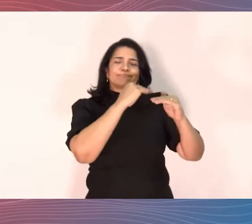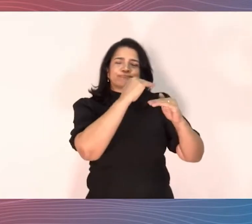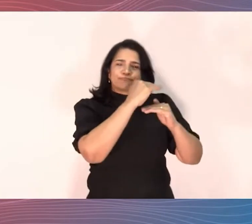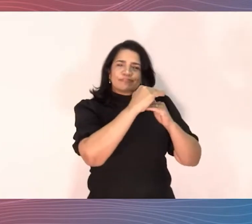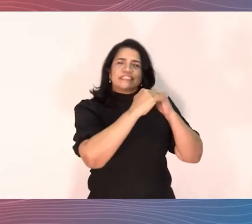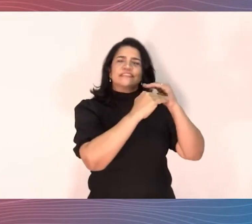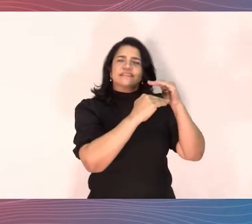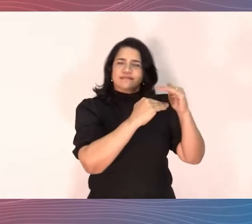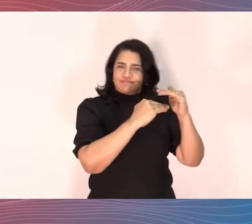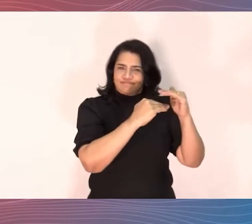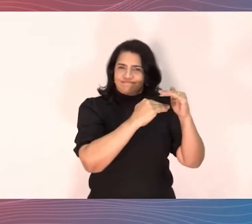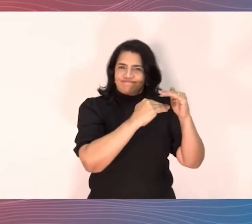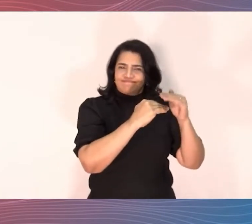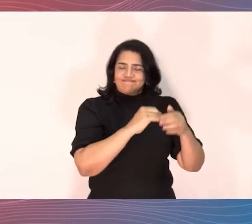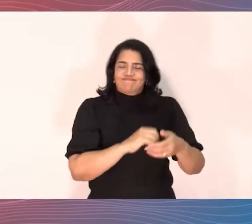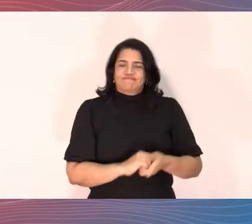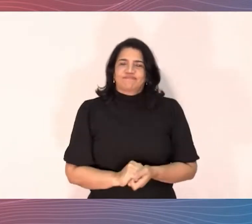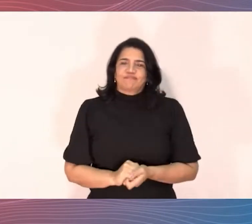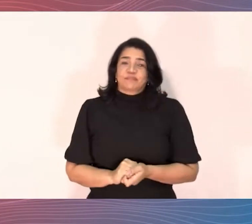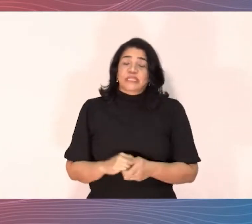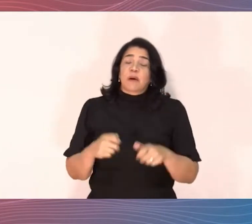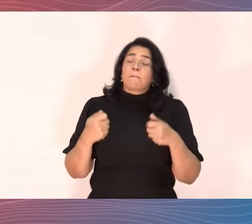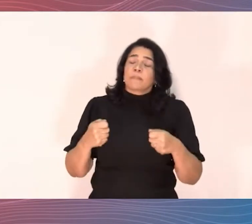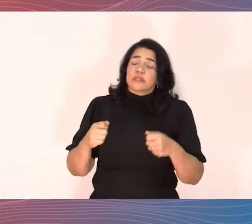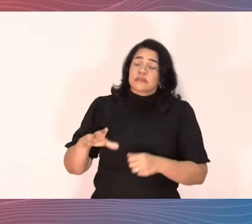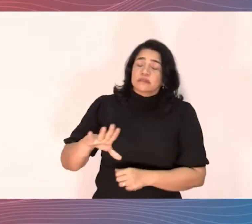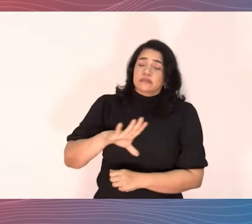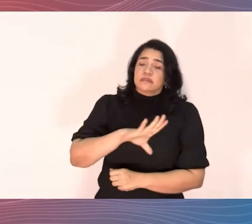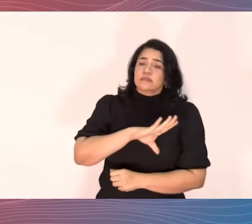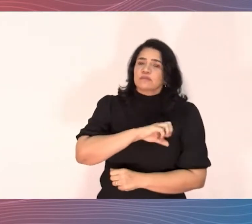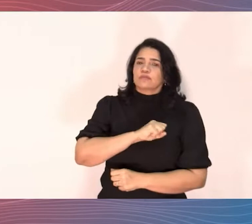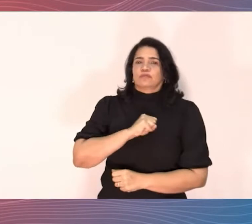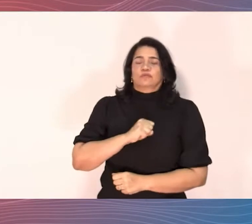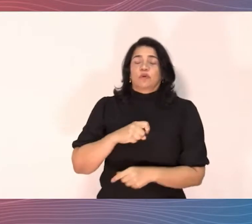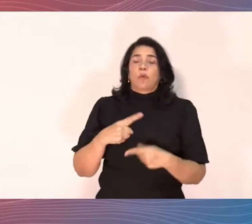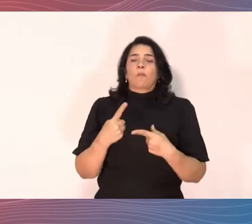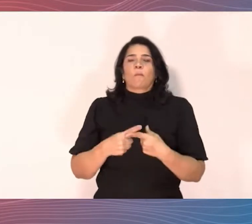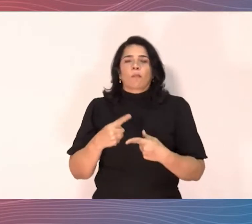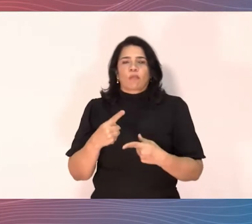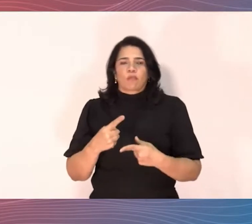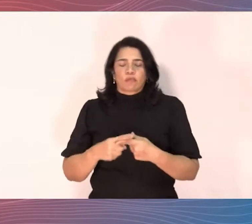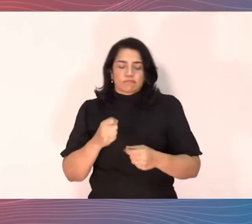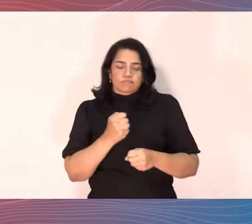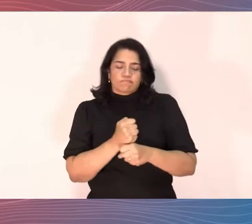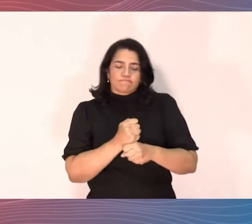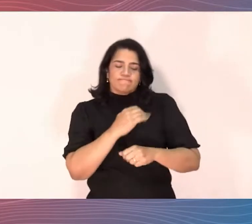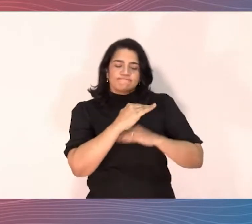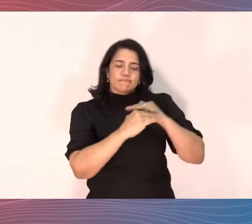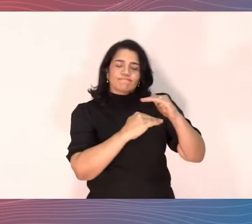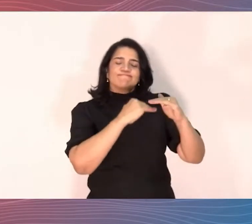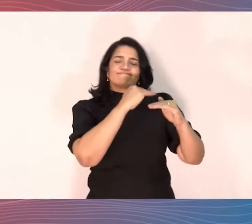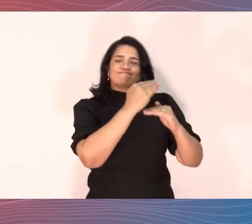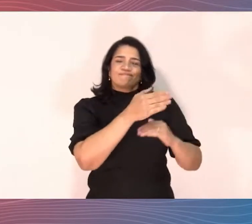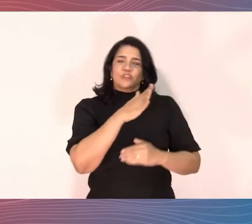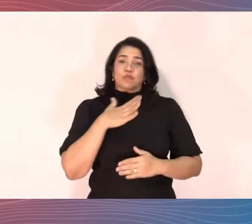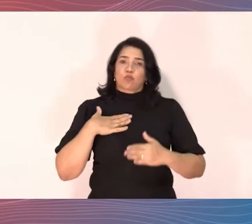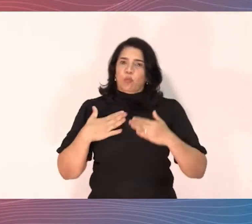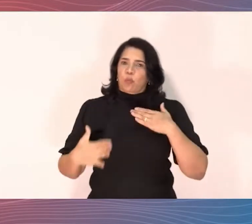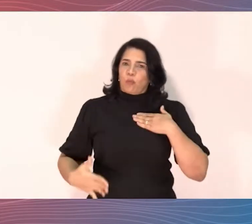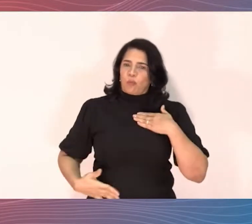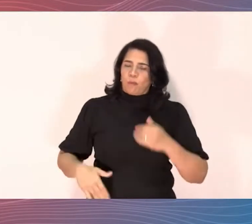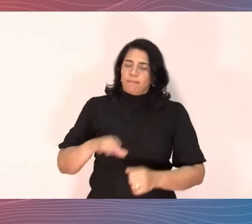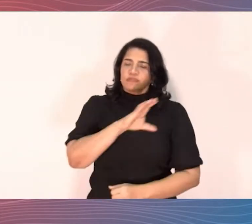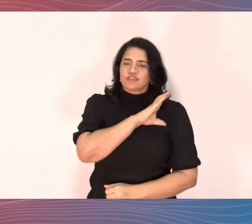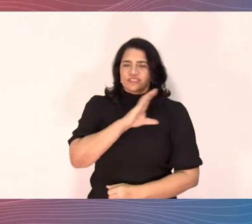A edificação do corpo de Cristo só acontece se houver amor. E amor, irmãos, vem pelo exercício da fé.